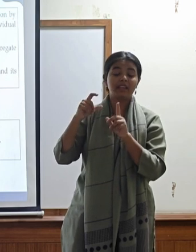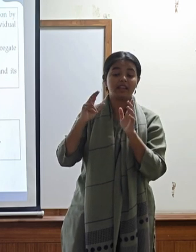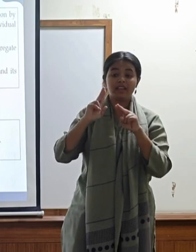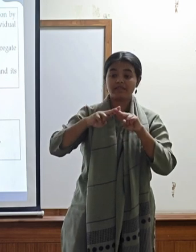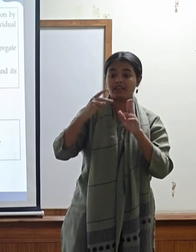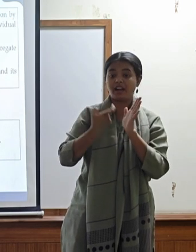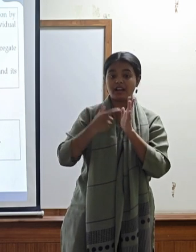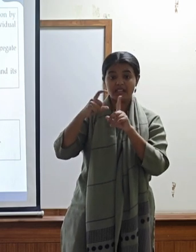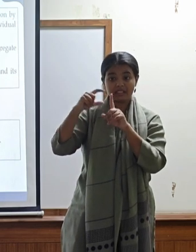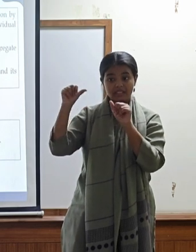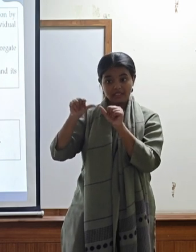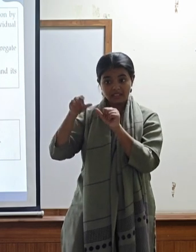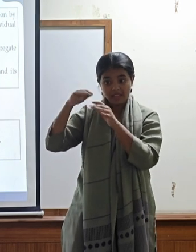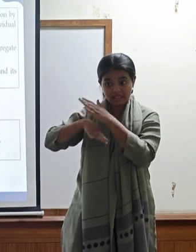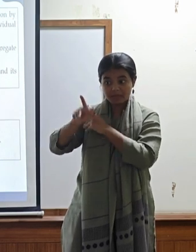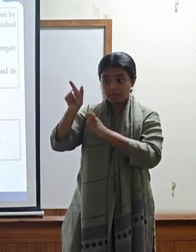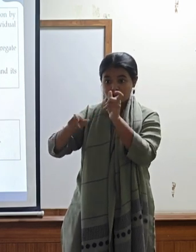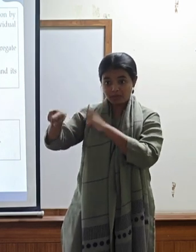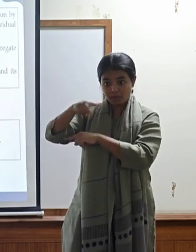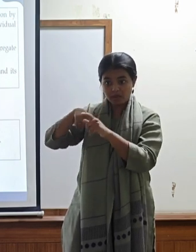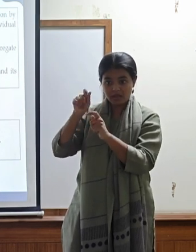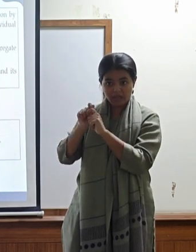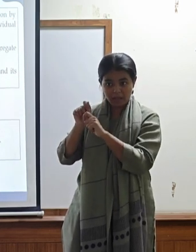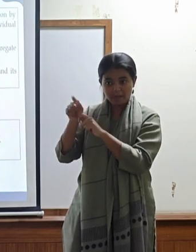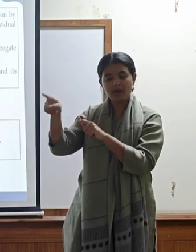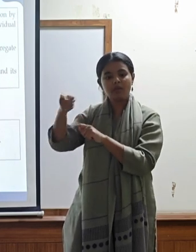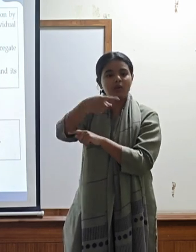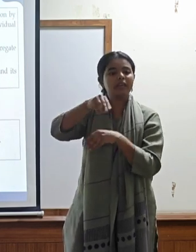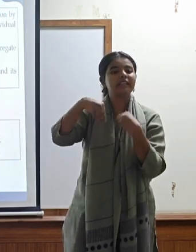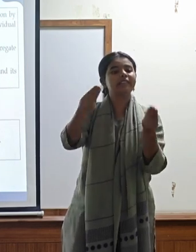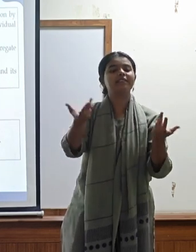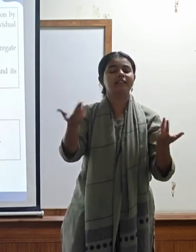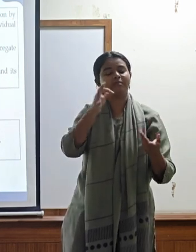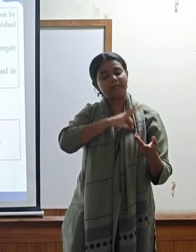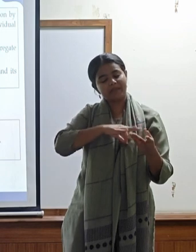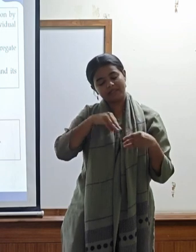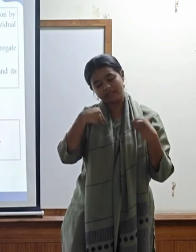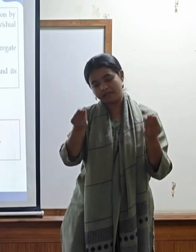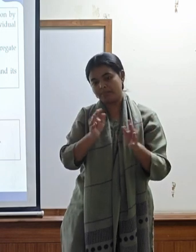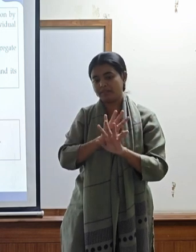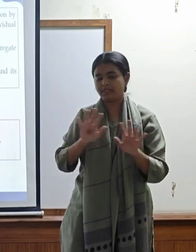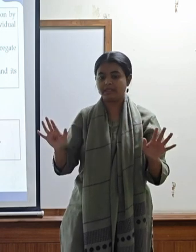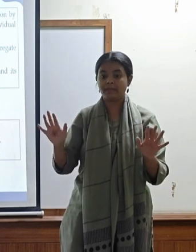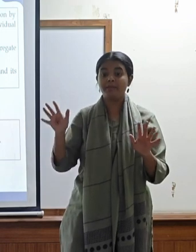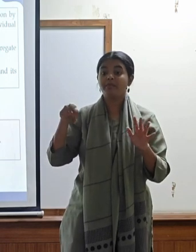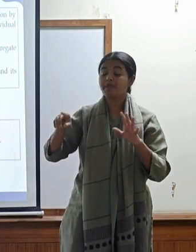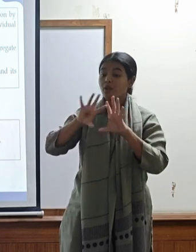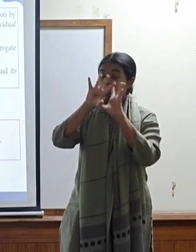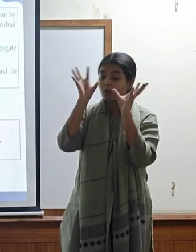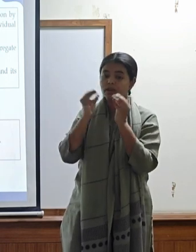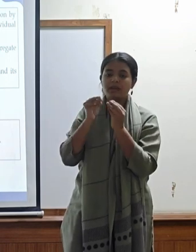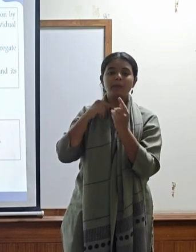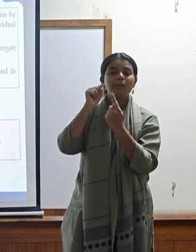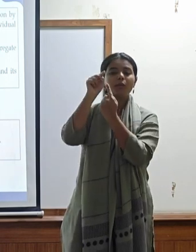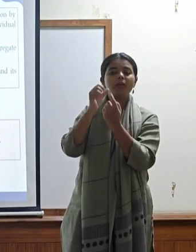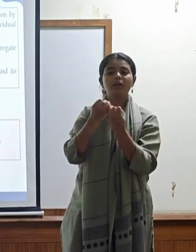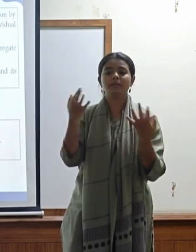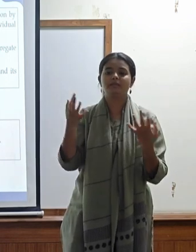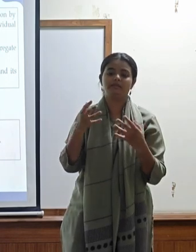को बेनिफिट के लिए कर रहे हैं। अब इस पूरे आर्किटेक्चर में 10 पेंशन फंड्स हैं जो इन्वेस्टमेंट करते